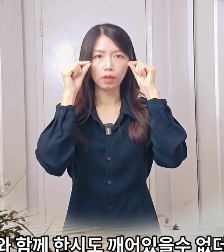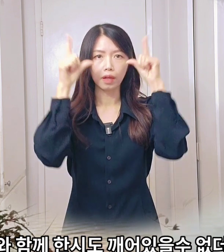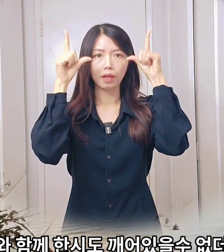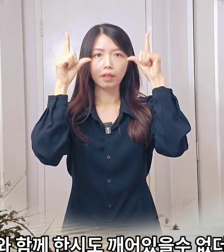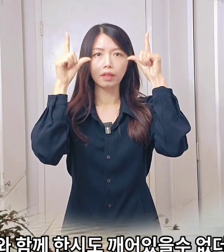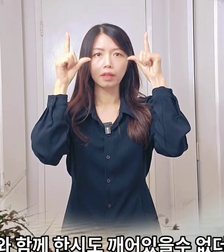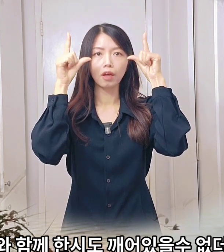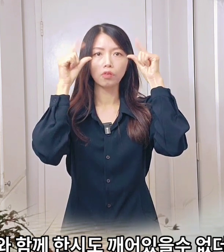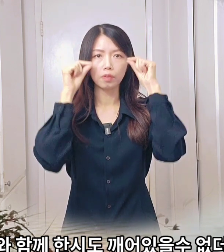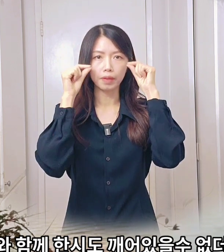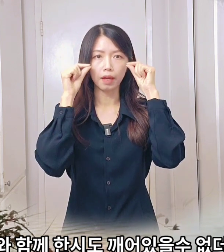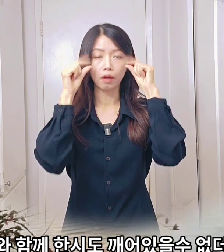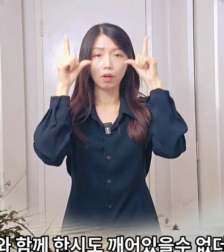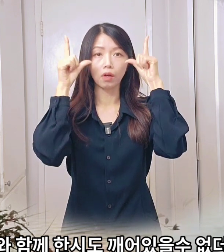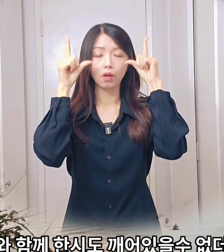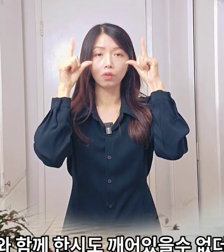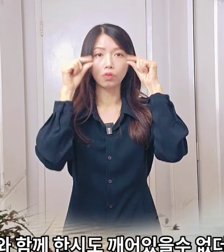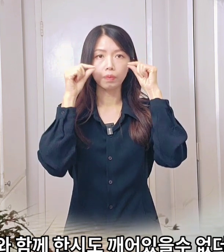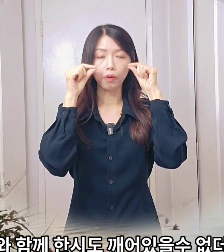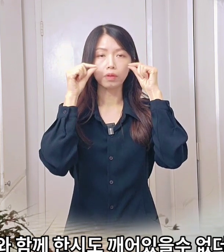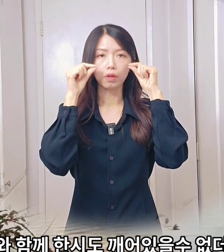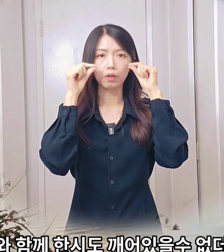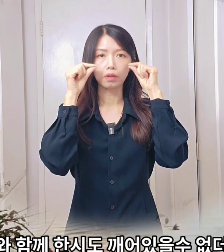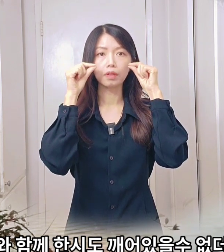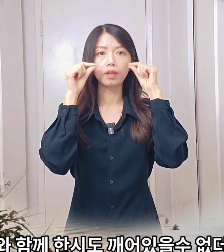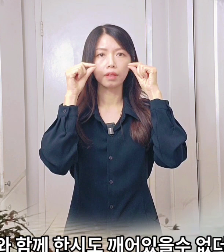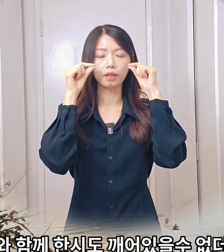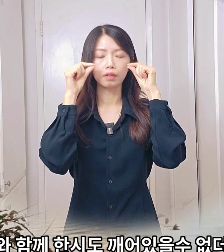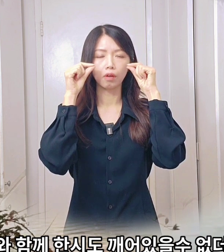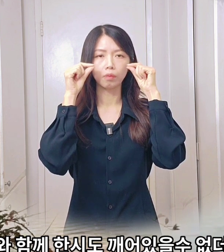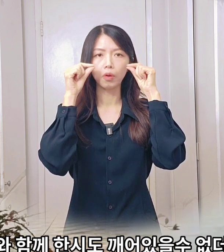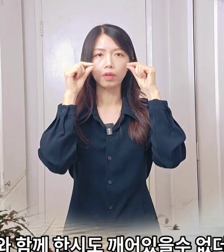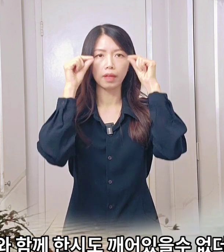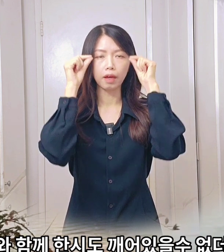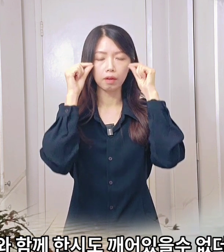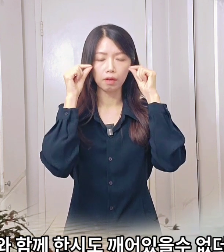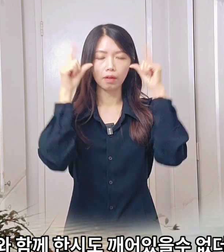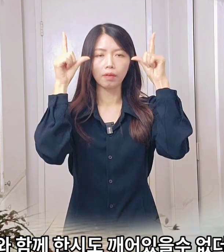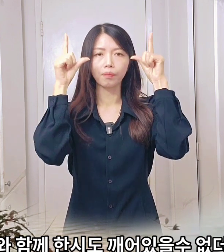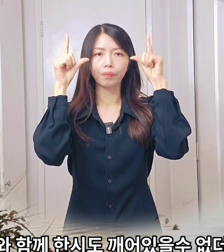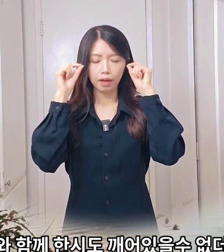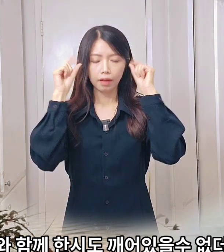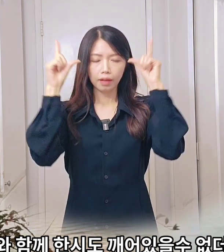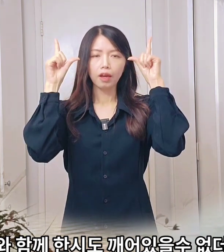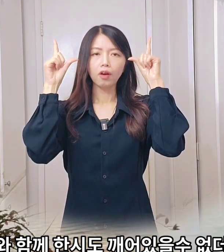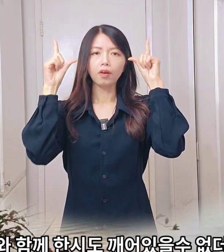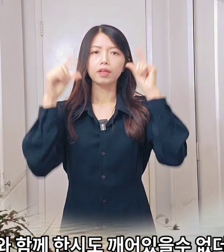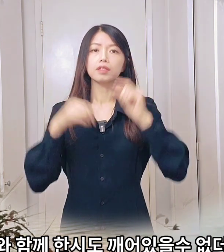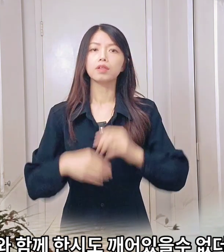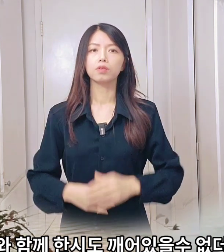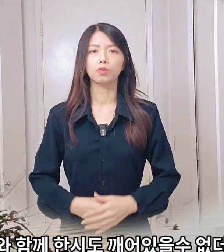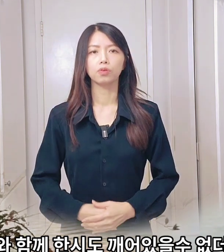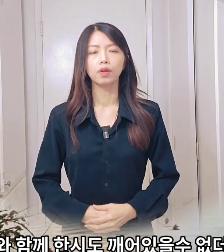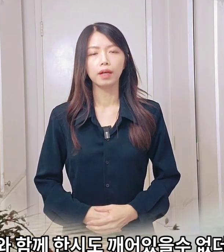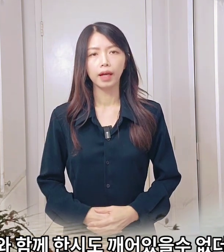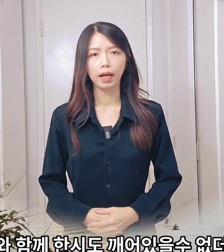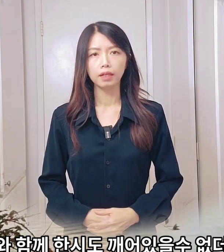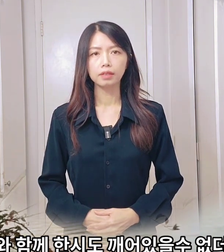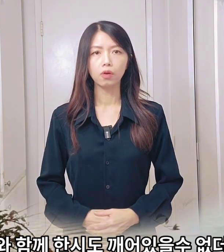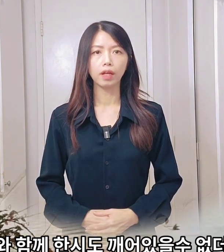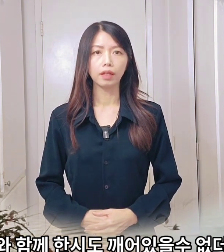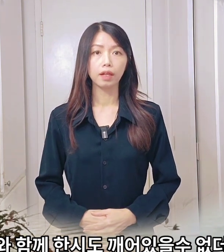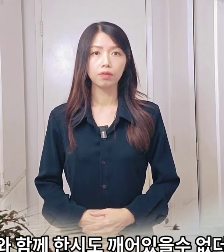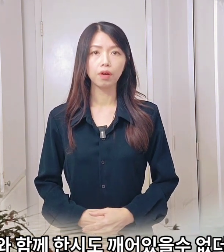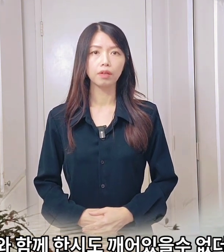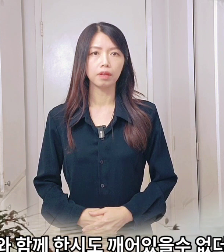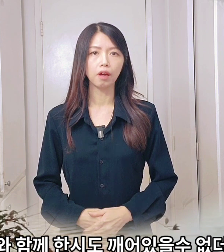손을 이렇게 띄워주시면 돼요. 눈이 번쩍 뜨이는 그런 표현인데요. 깨어 있을 수,